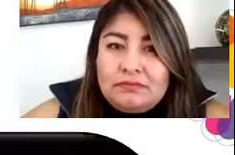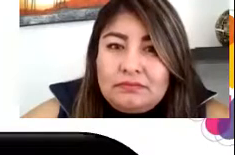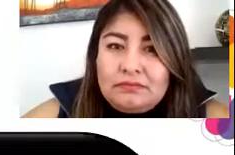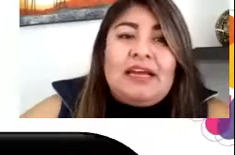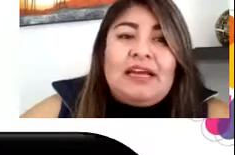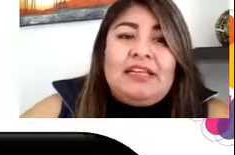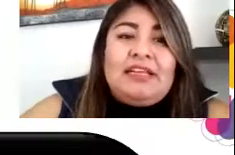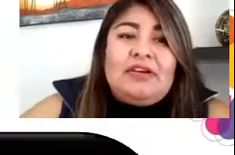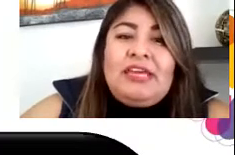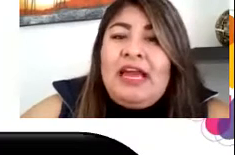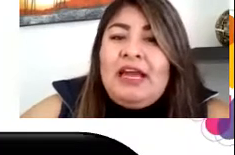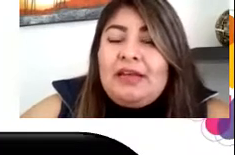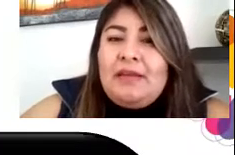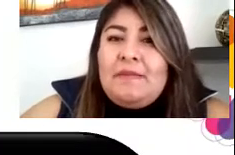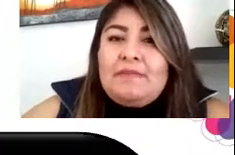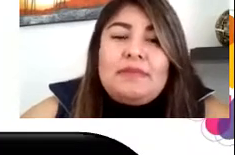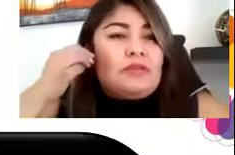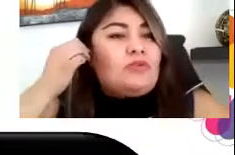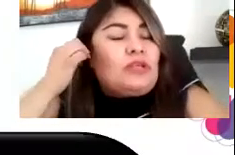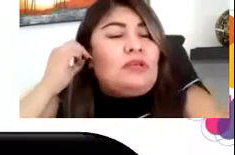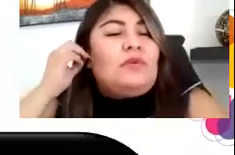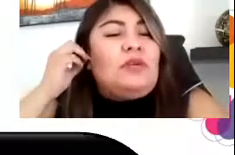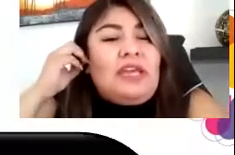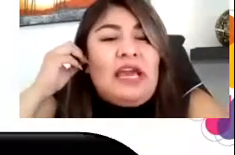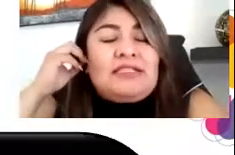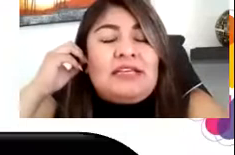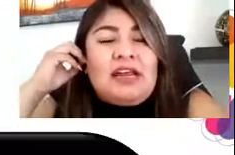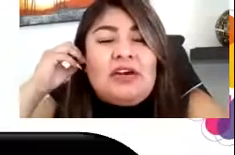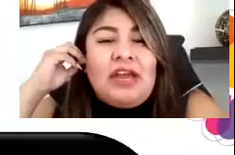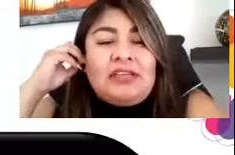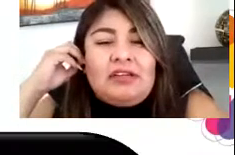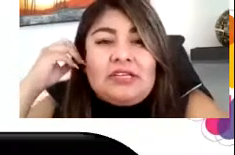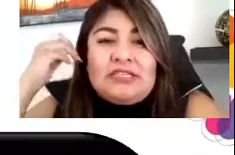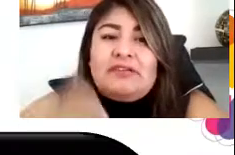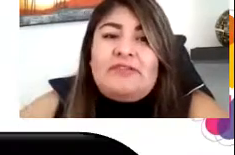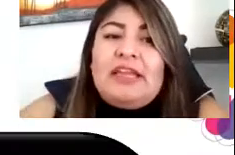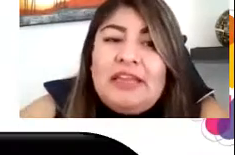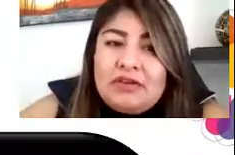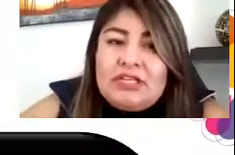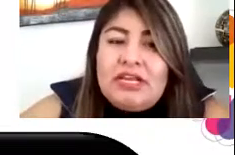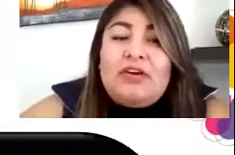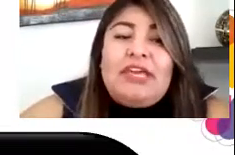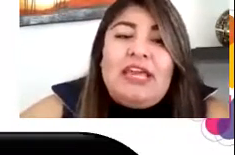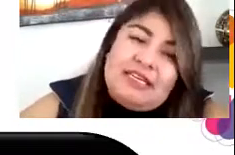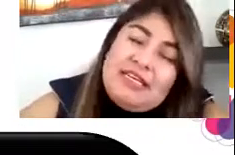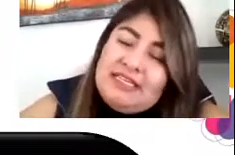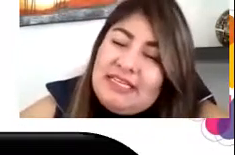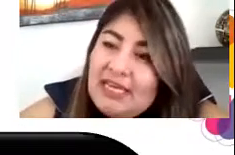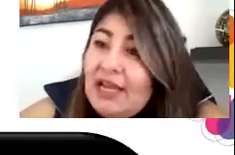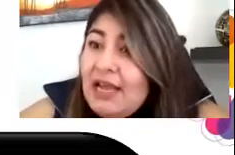Nos dice que la dactilología, su etimología es del griego dáctilos, que significa dedos, y logía,